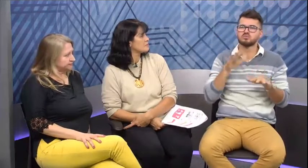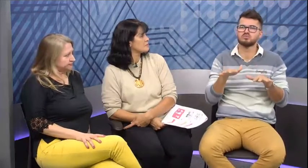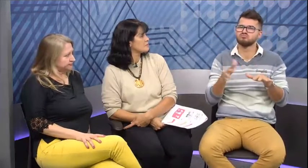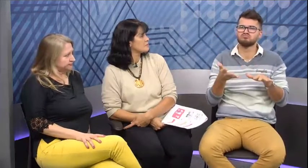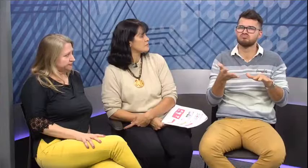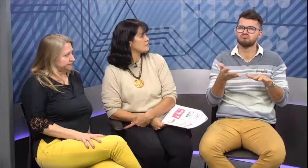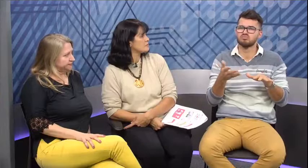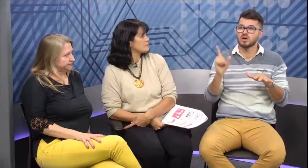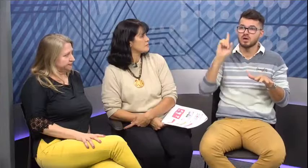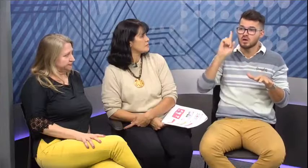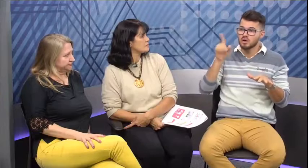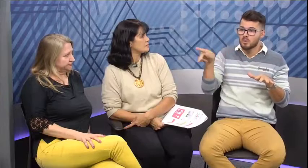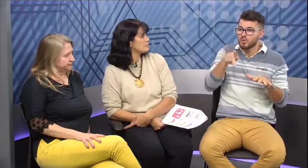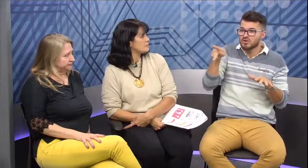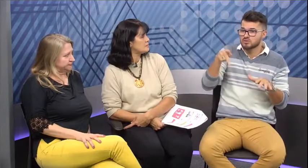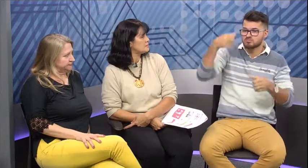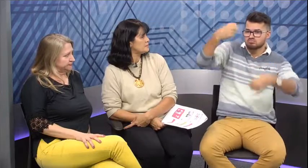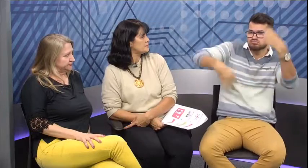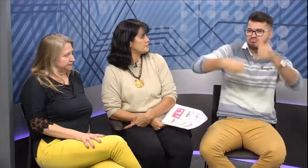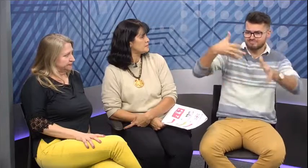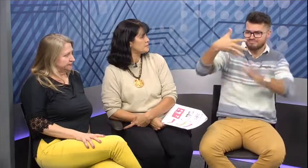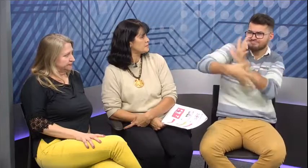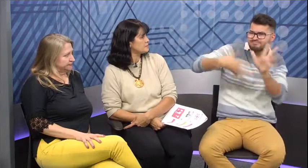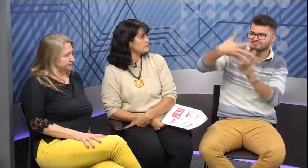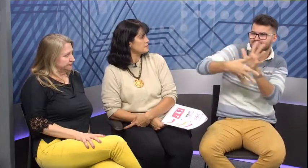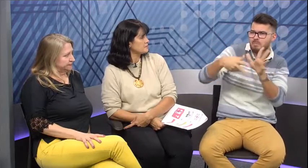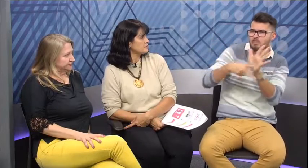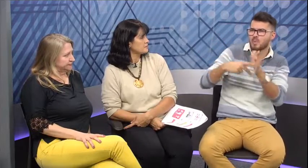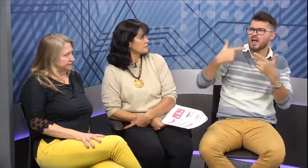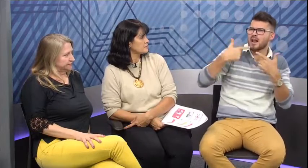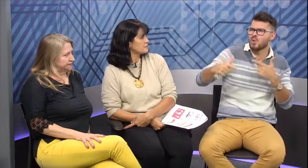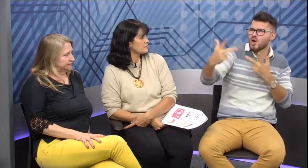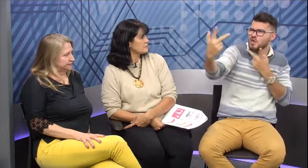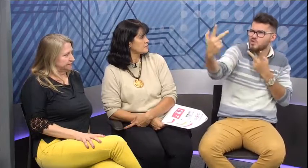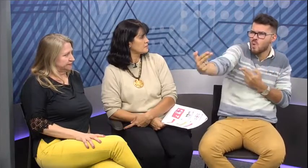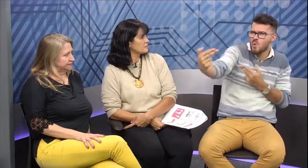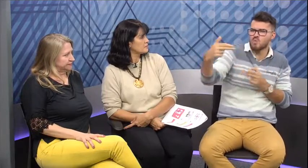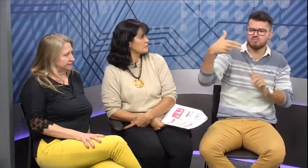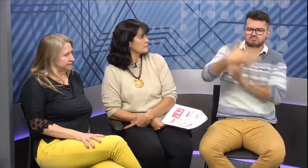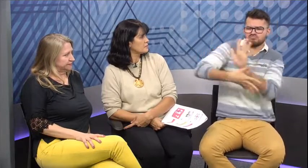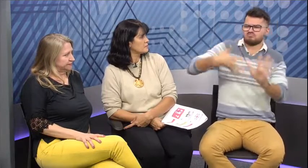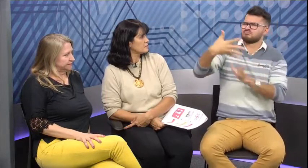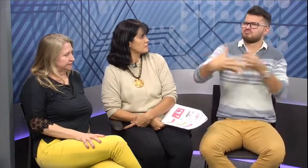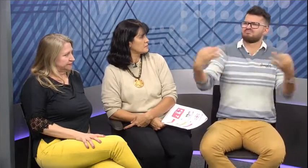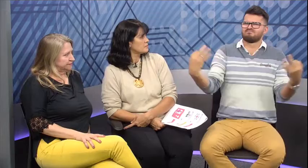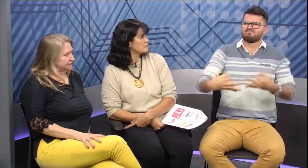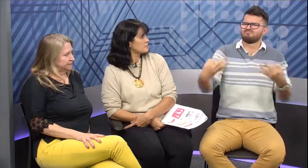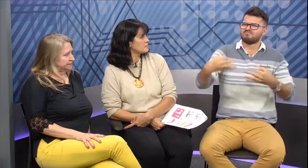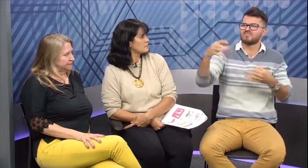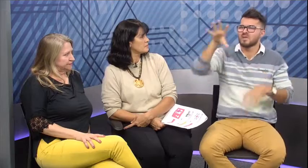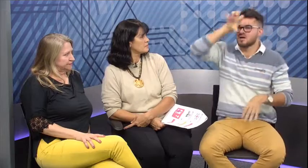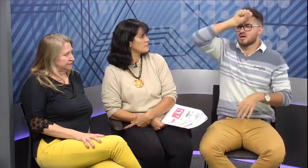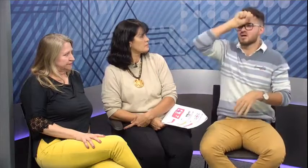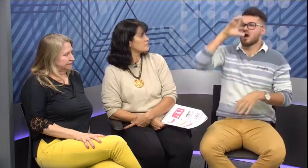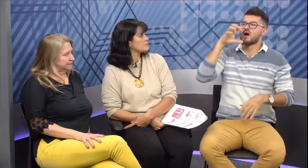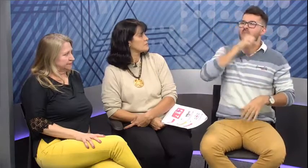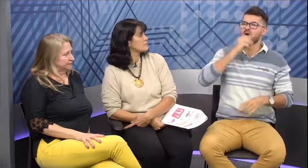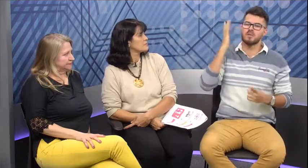E aí o aluno ele não tem sentido, né? Isso não mexe com ele, mas quando ele vê um surdo ou um professor